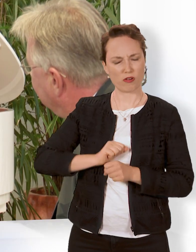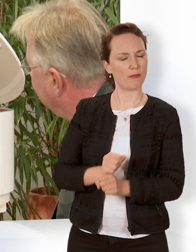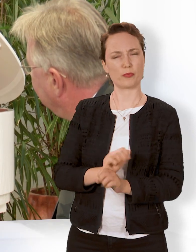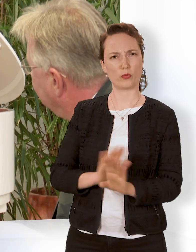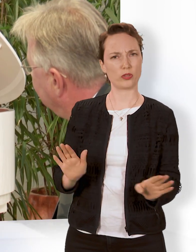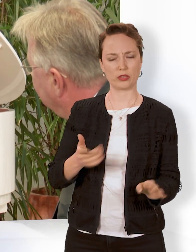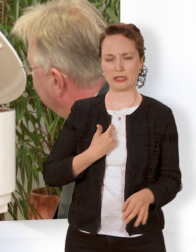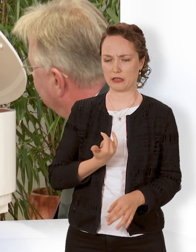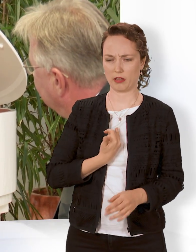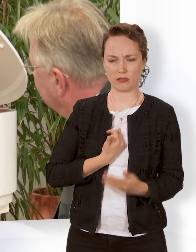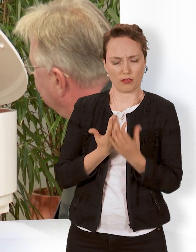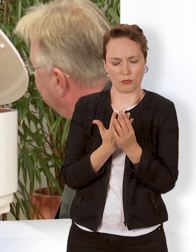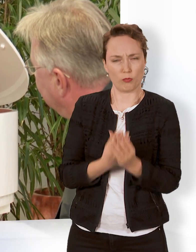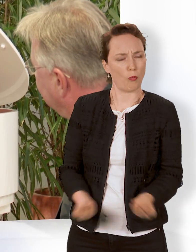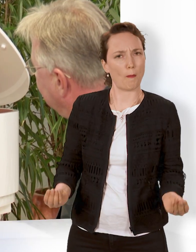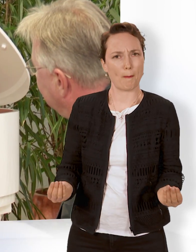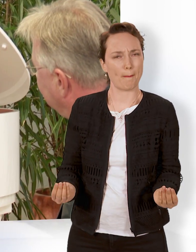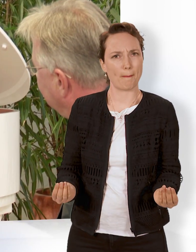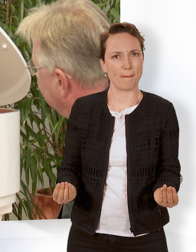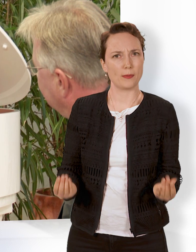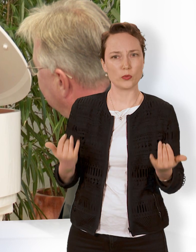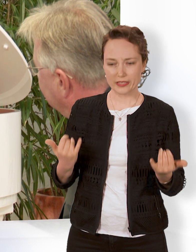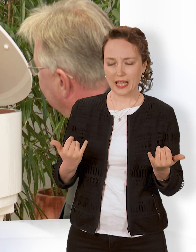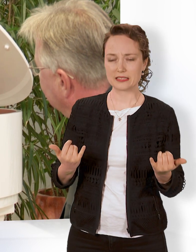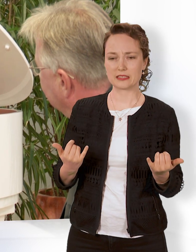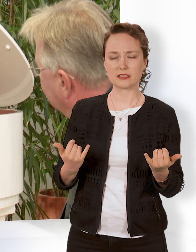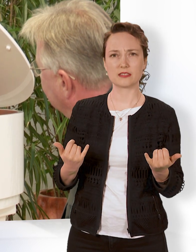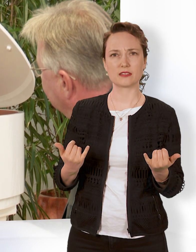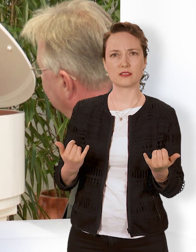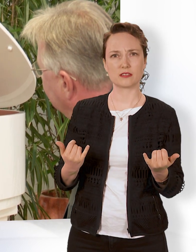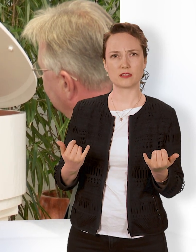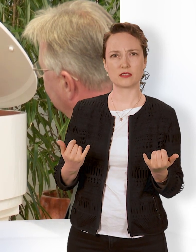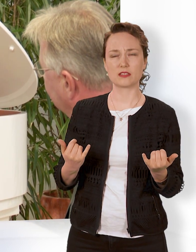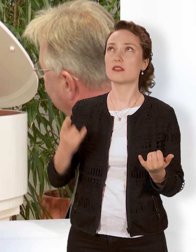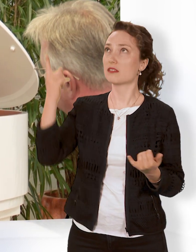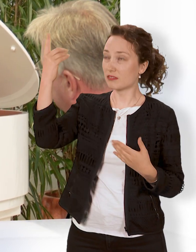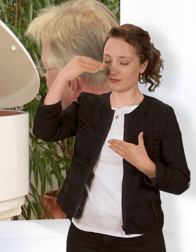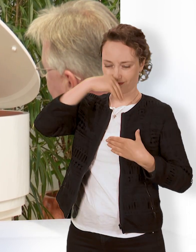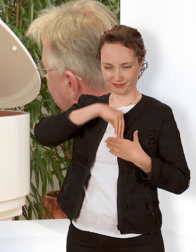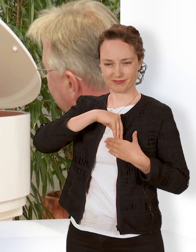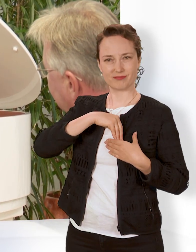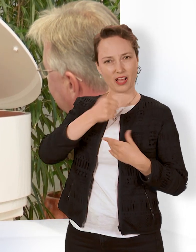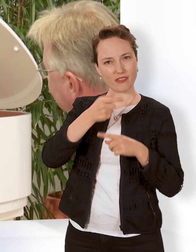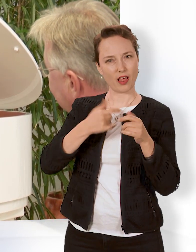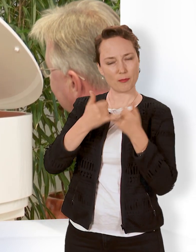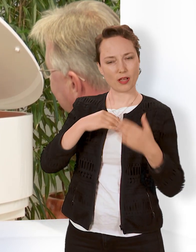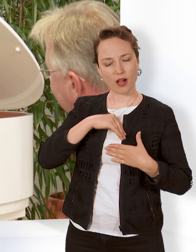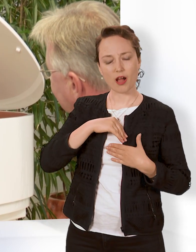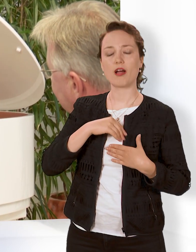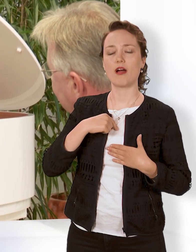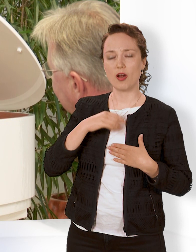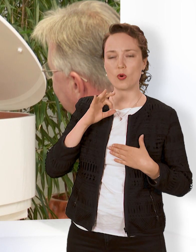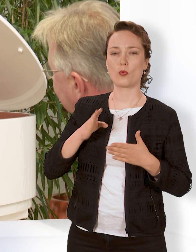meine Identität verloren und bin jetzt mit ihm in meinem Herzen seit anderthalb Jahren auf einem verdammt guten Weg, wieder